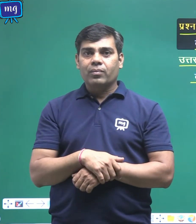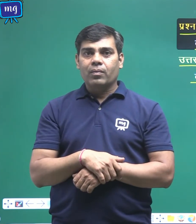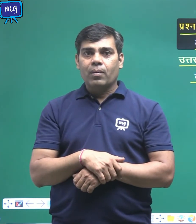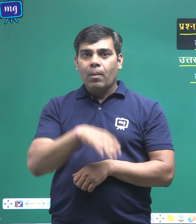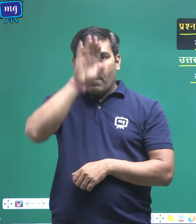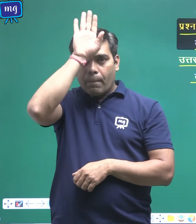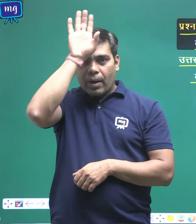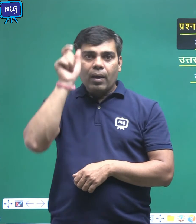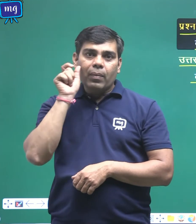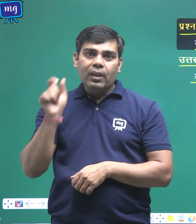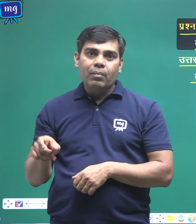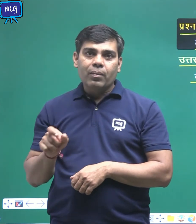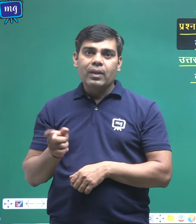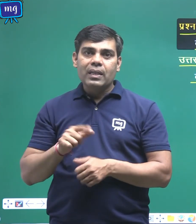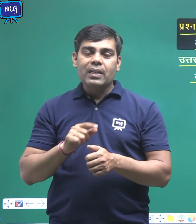प्रताप की